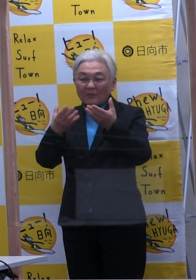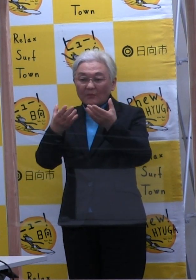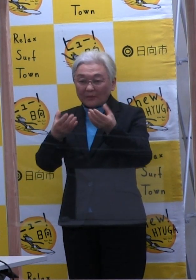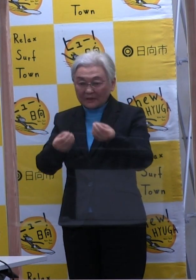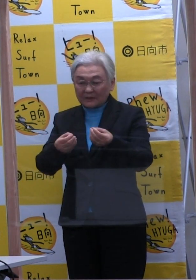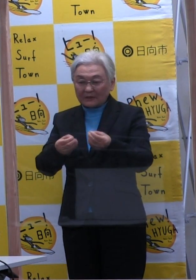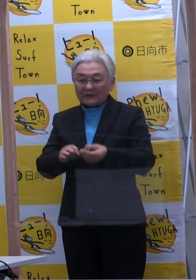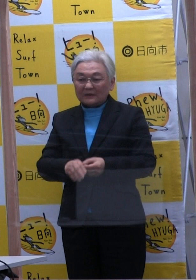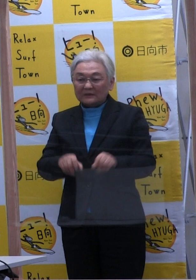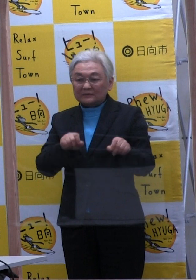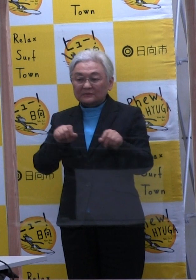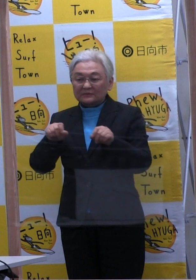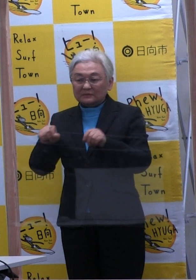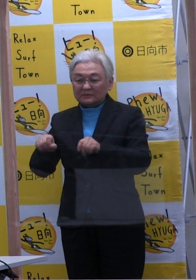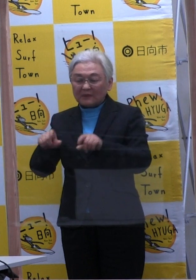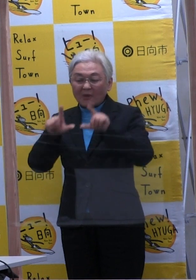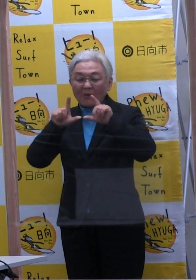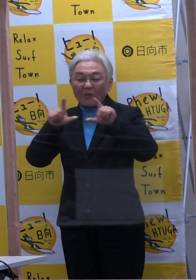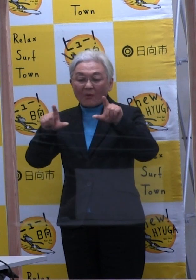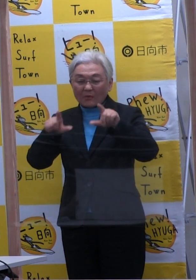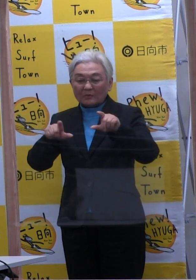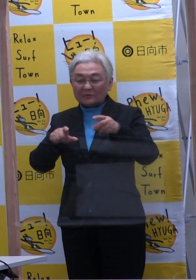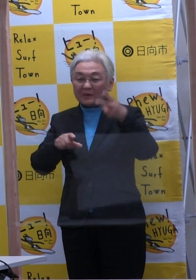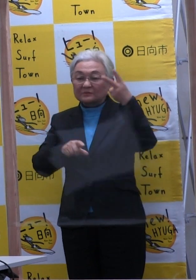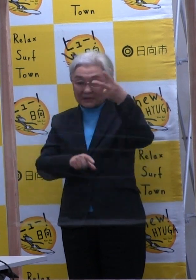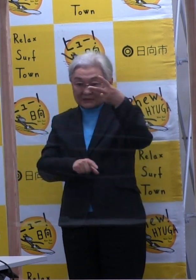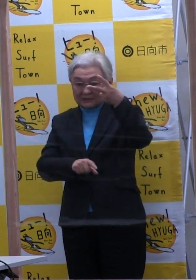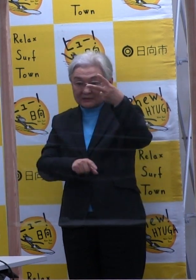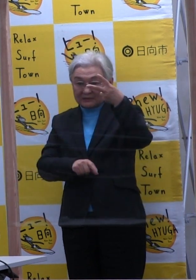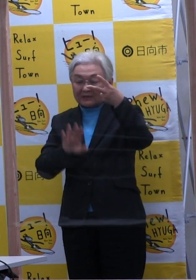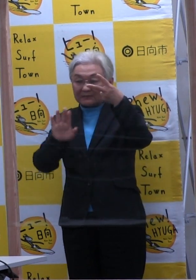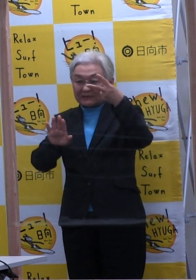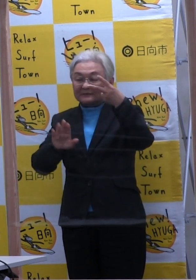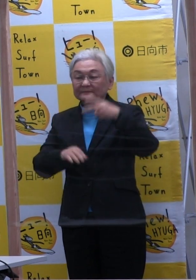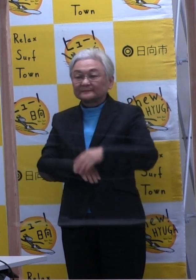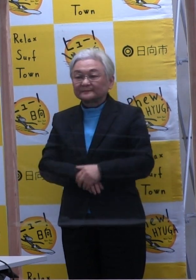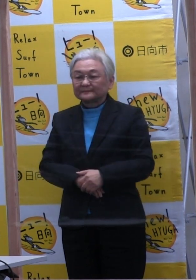ります。続いて報告事項が2件です。